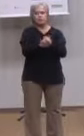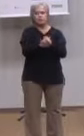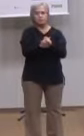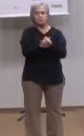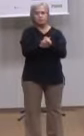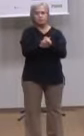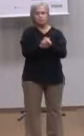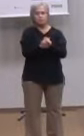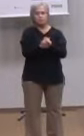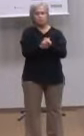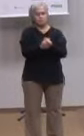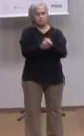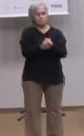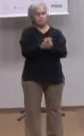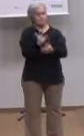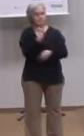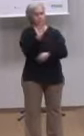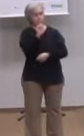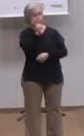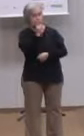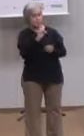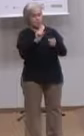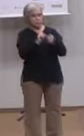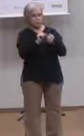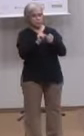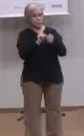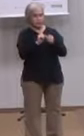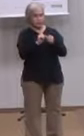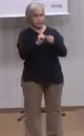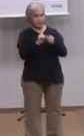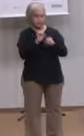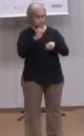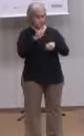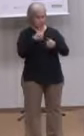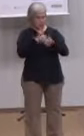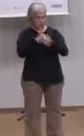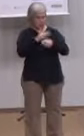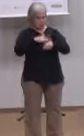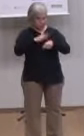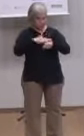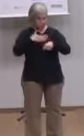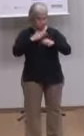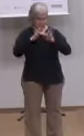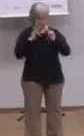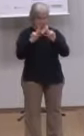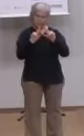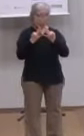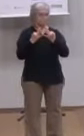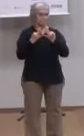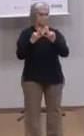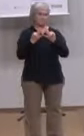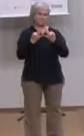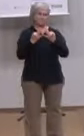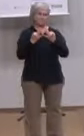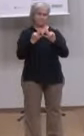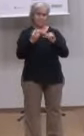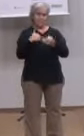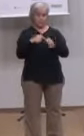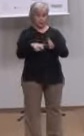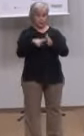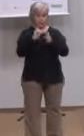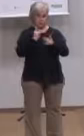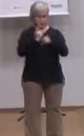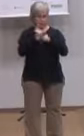gente só, de fato, vai fazer alguma coisa quando bate a nossa porta, o problema? Eu até, antes de